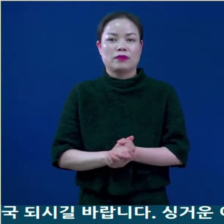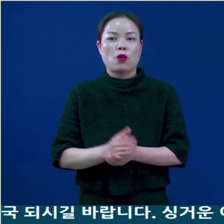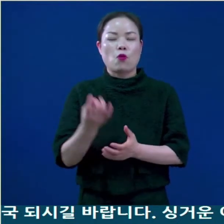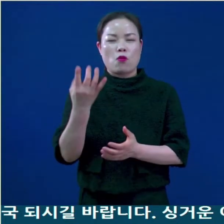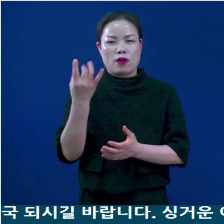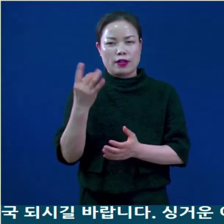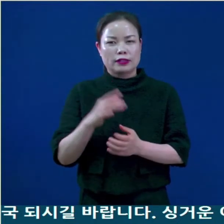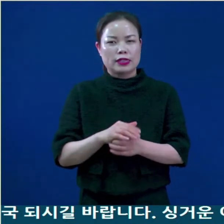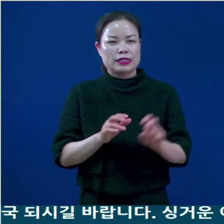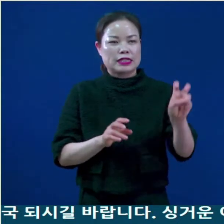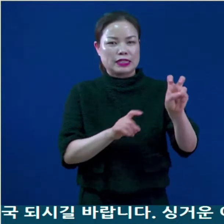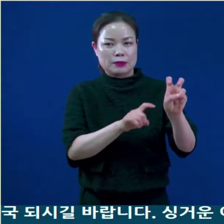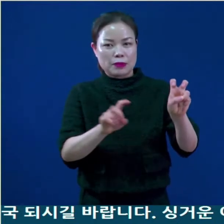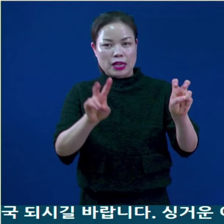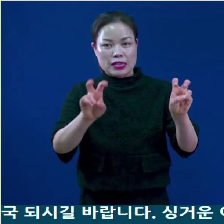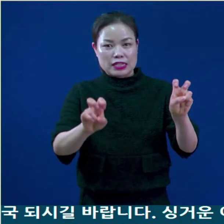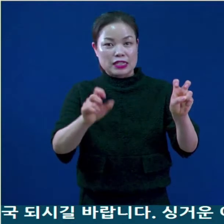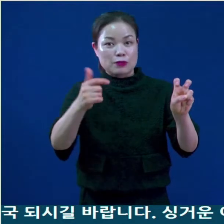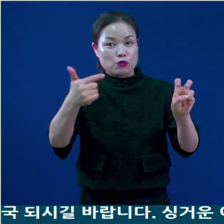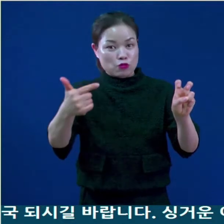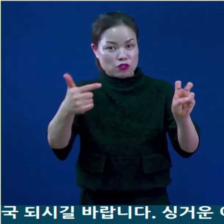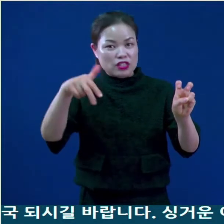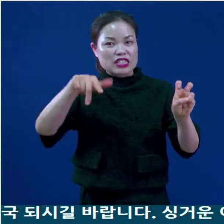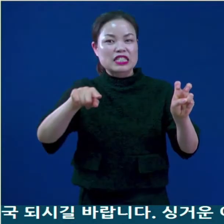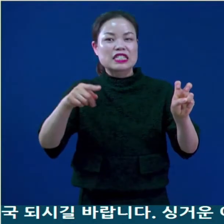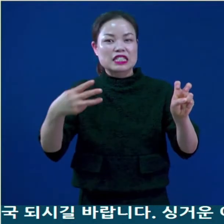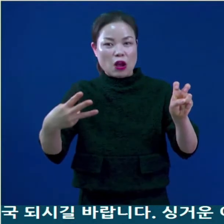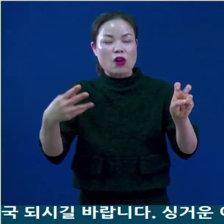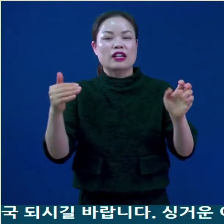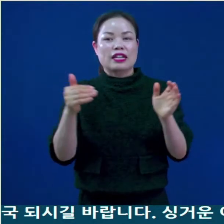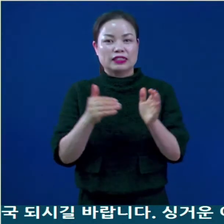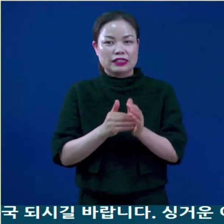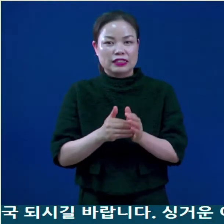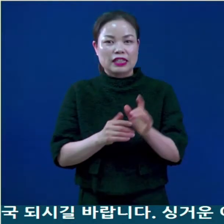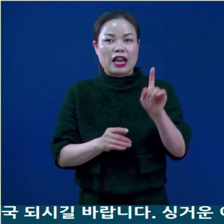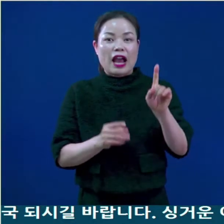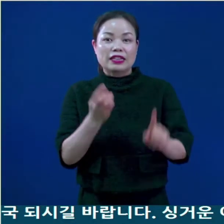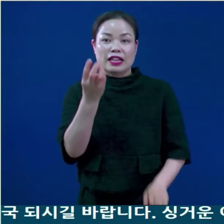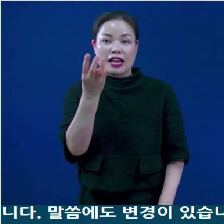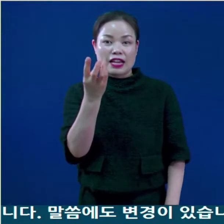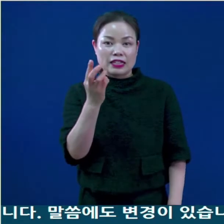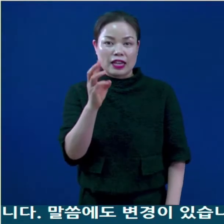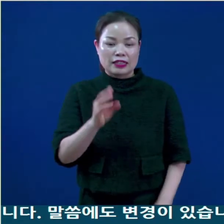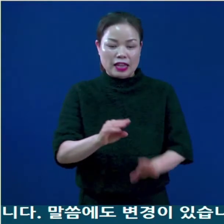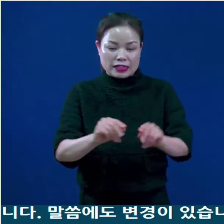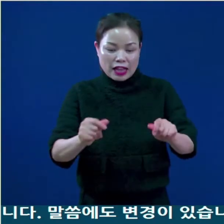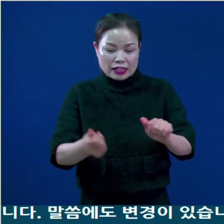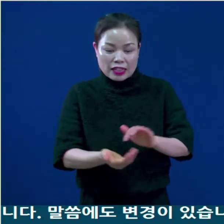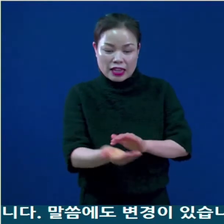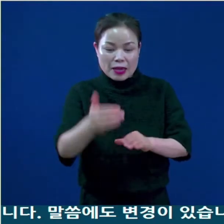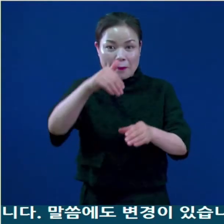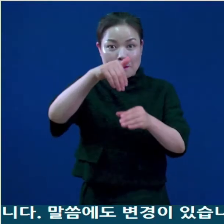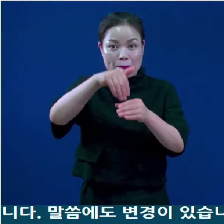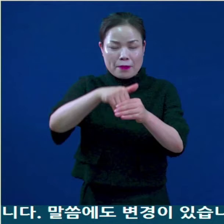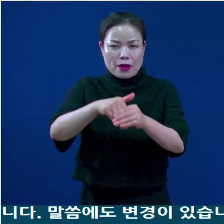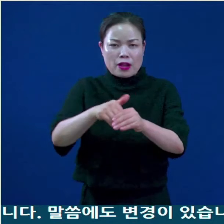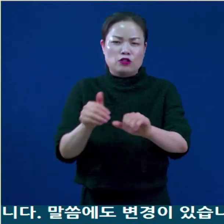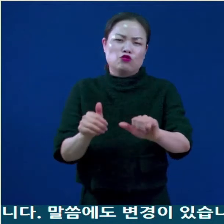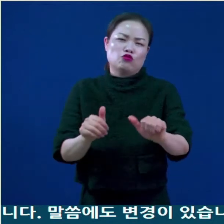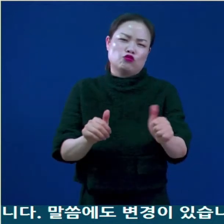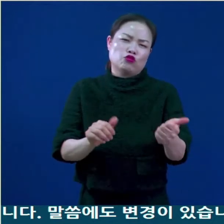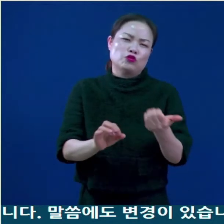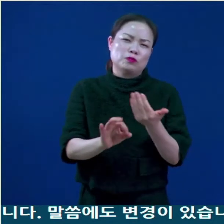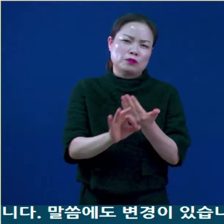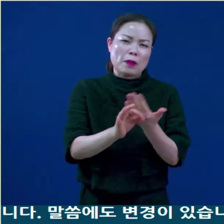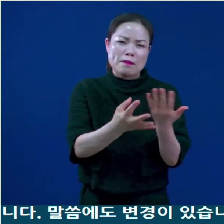공고되기는 20절부터 26절까지 다룬다 했는데 한 알이 미리 땅에 떨어져 죽어야 많은